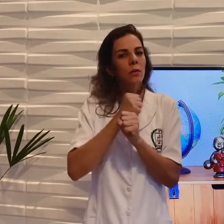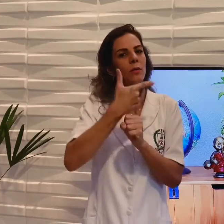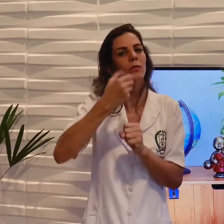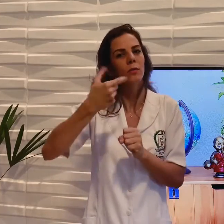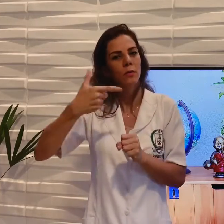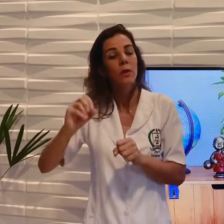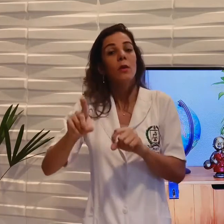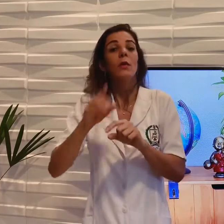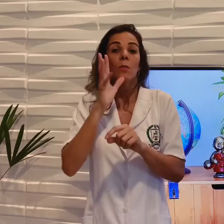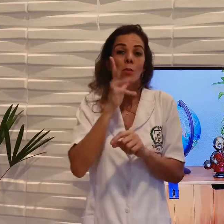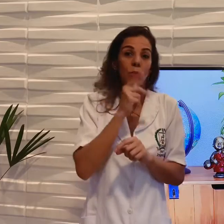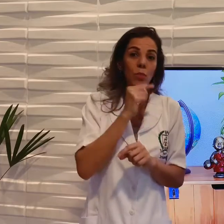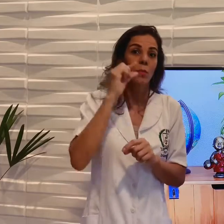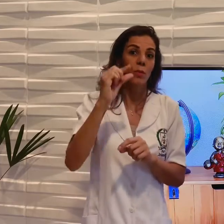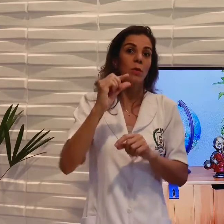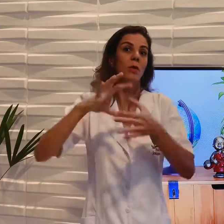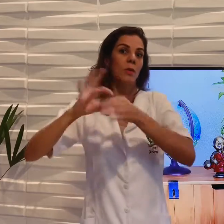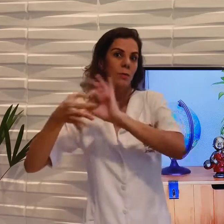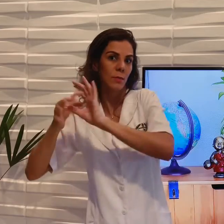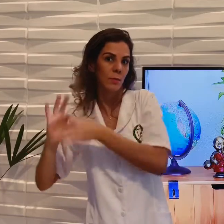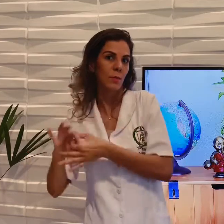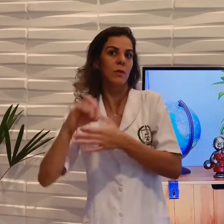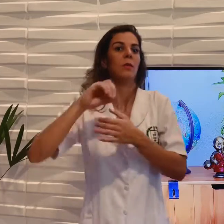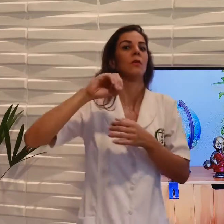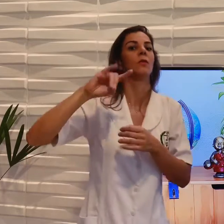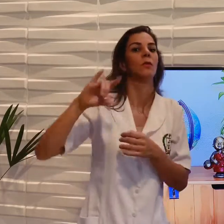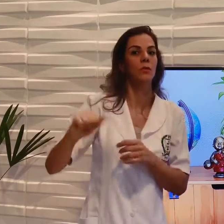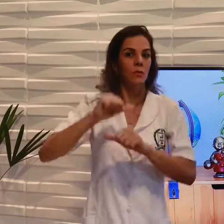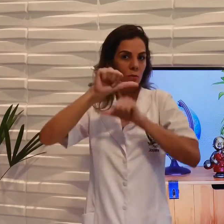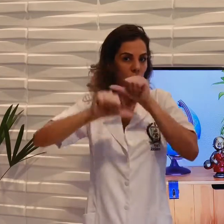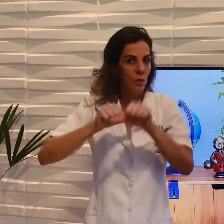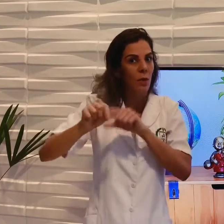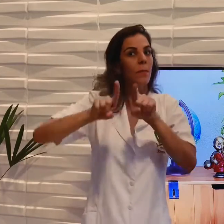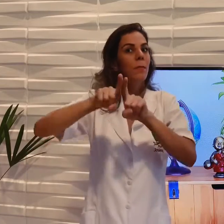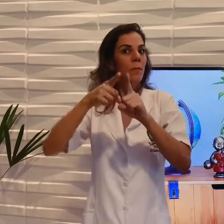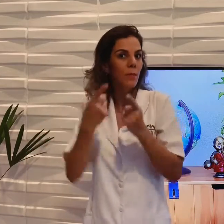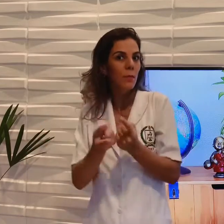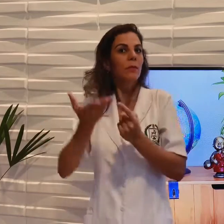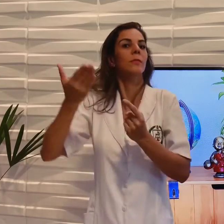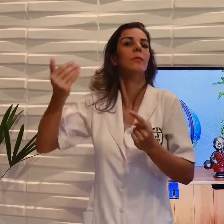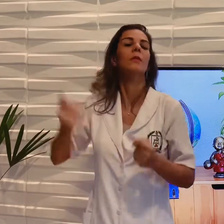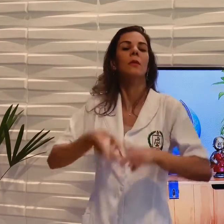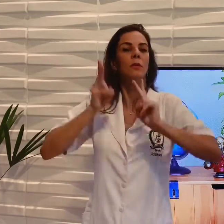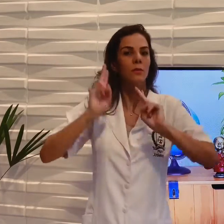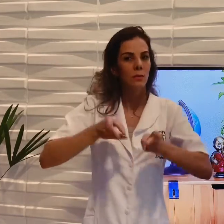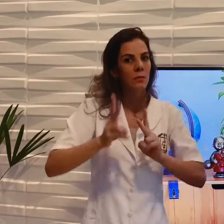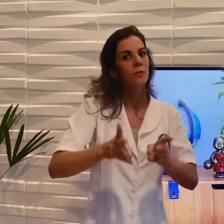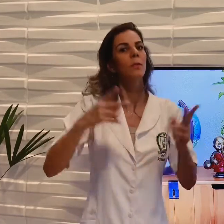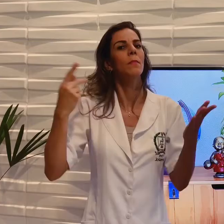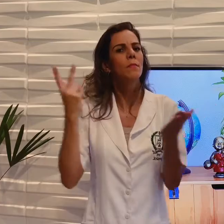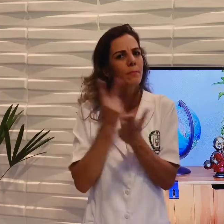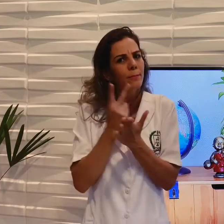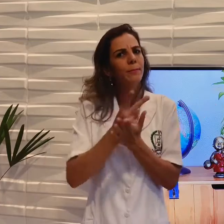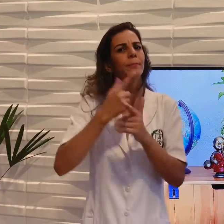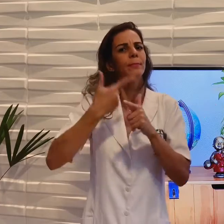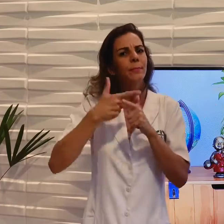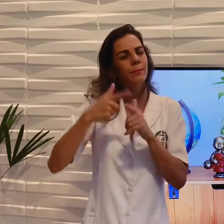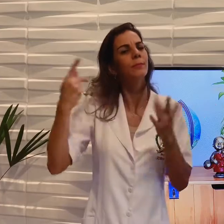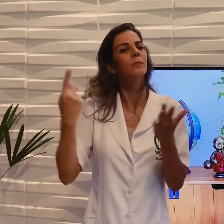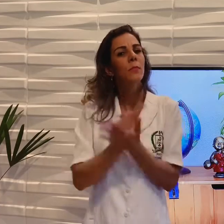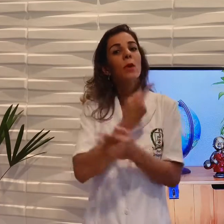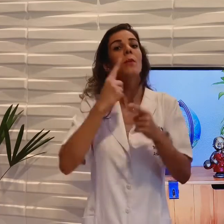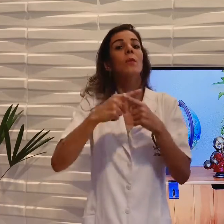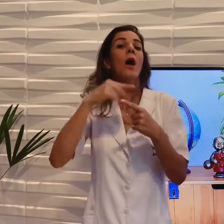aí para a Olimpíada mudar a sua data. Naquele momento eles continuaram, mesmo com todos os confrontos acontecendo da Primeira Guerra Mundial,